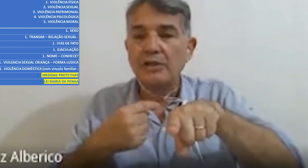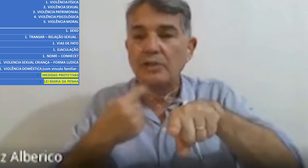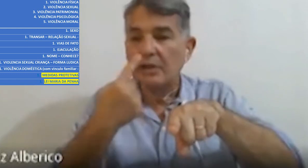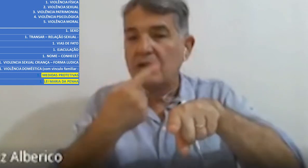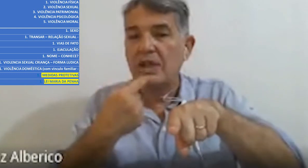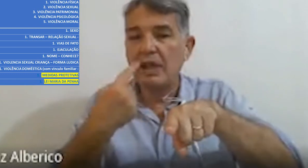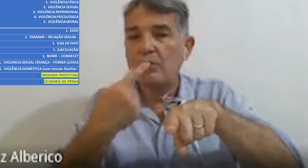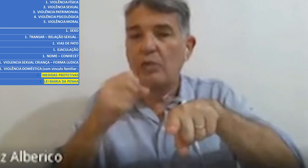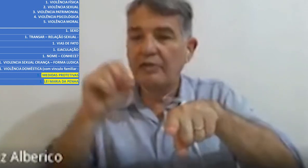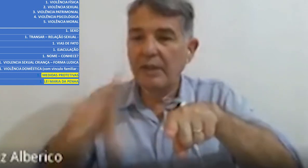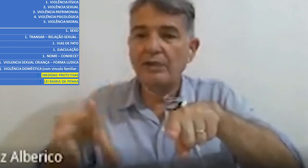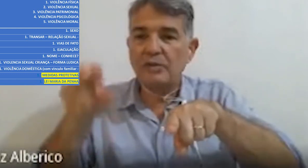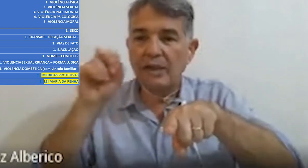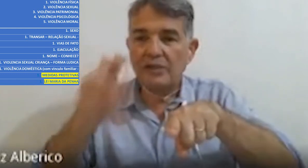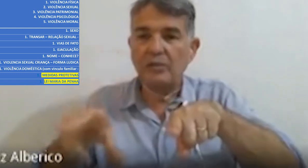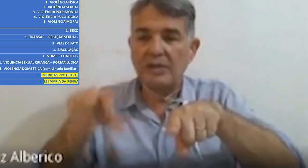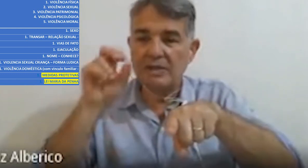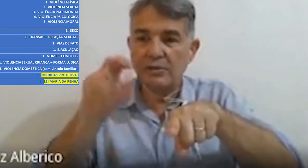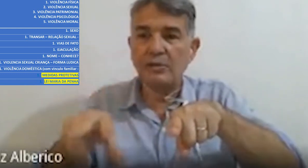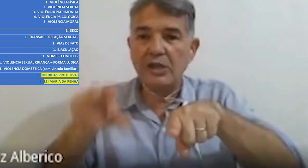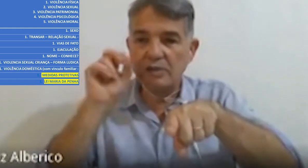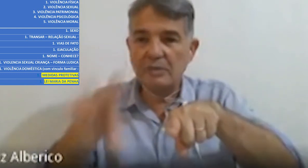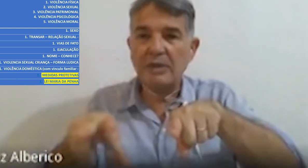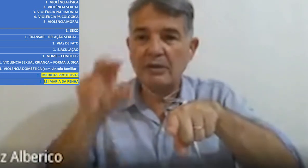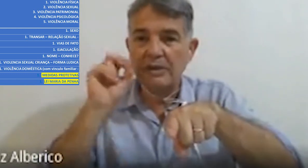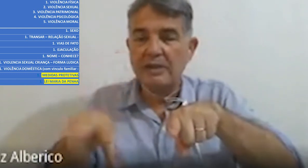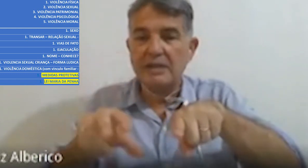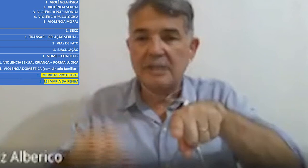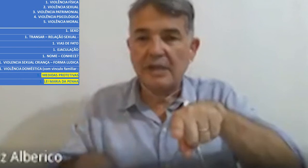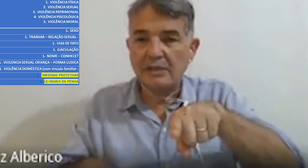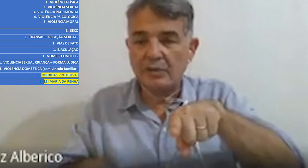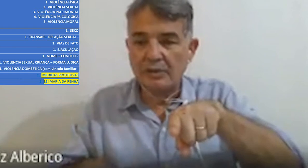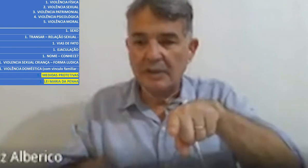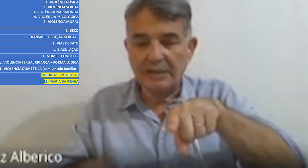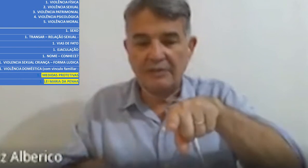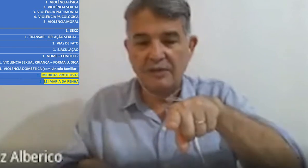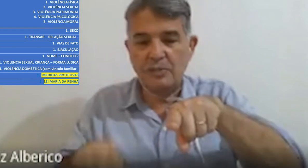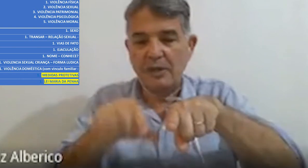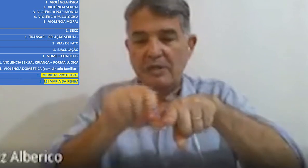jogando, que é o movimento da ejaculação do líquido seminal saindo através do pênis.